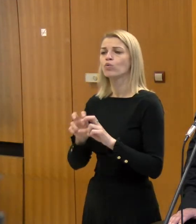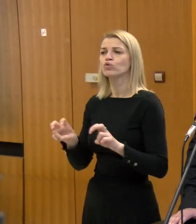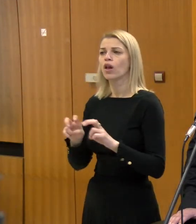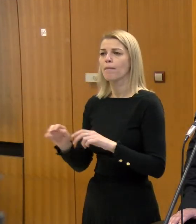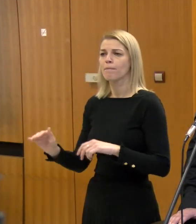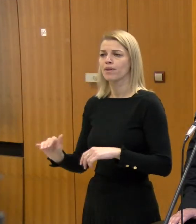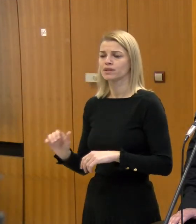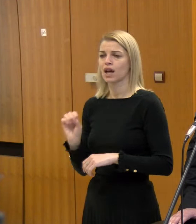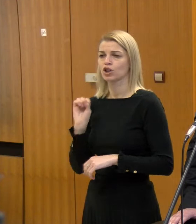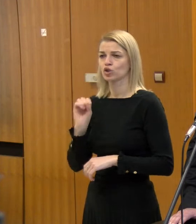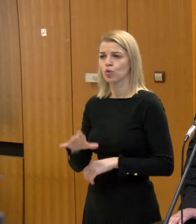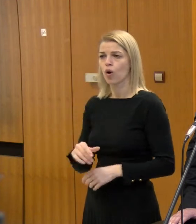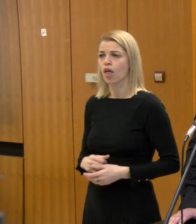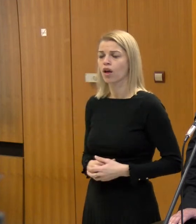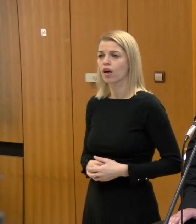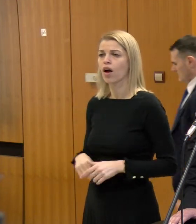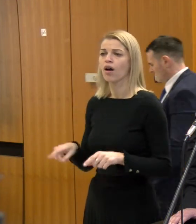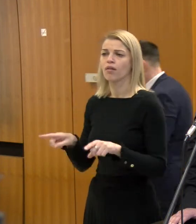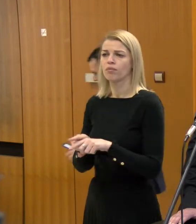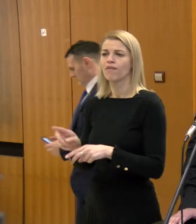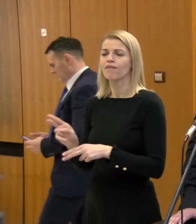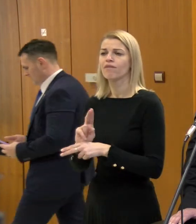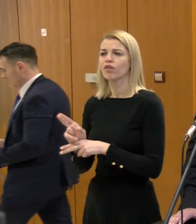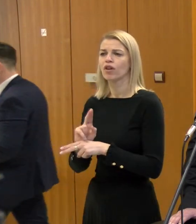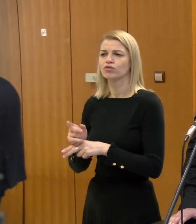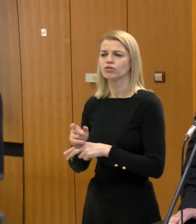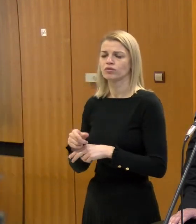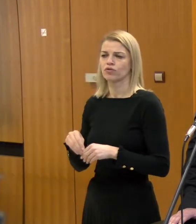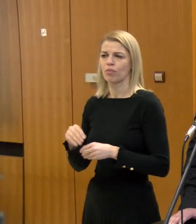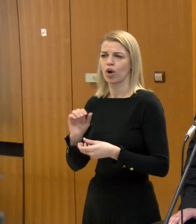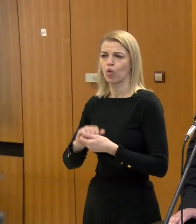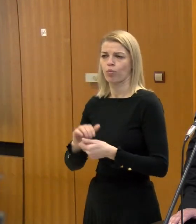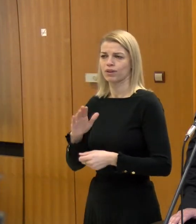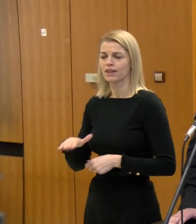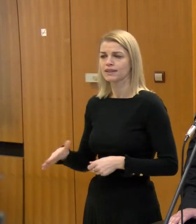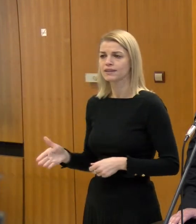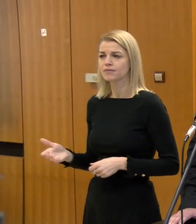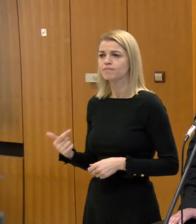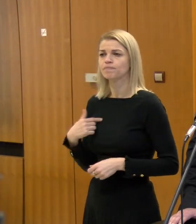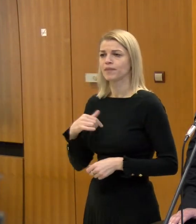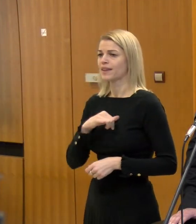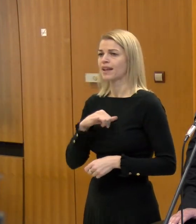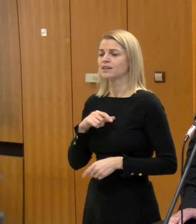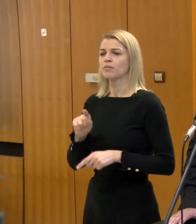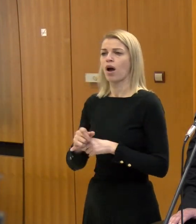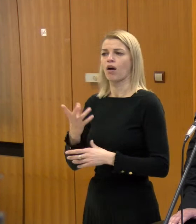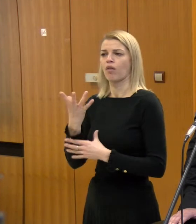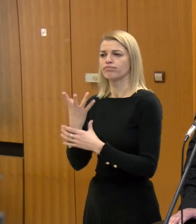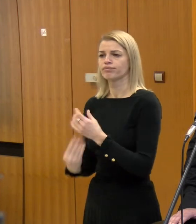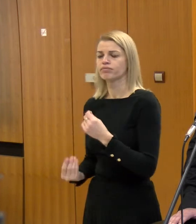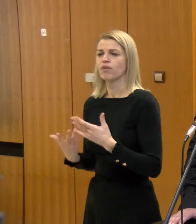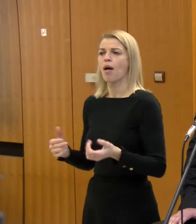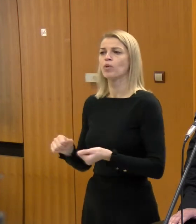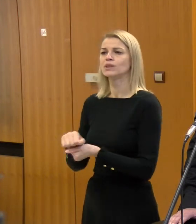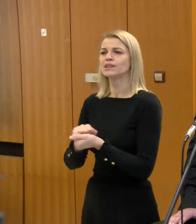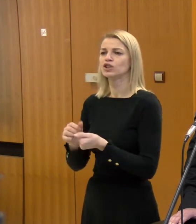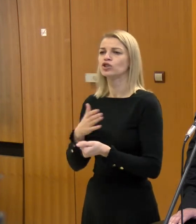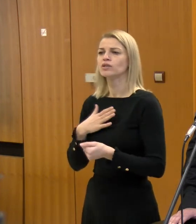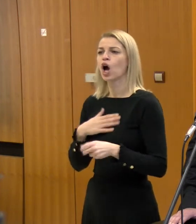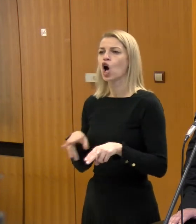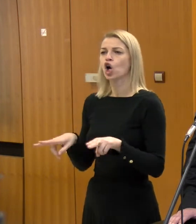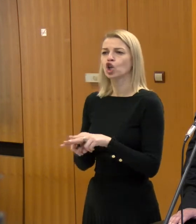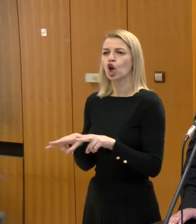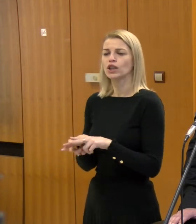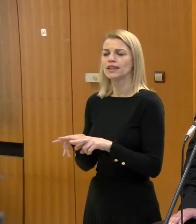materských škôlok a taktiež ako vychovateľky do EŠKD. A ja nechcem potopiť alebo zničiť naše rodinné